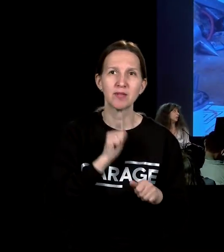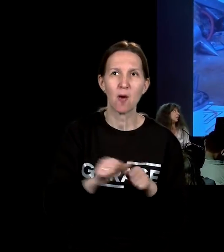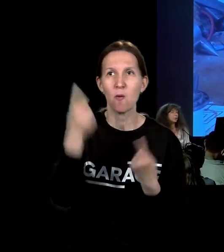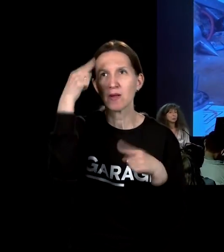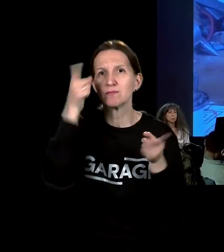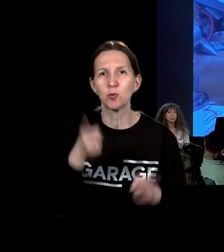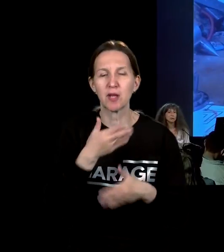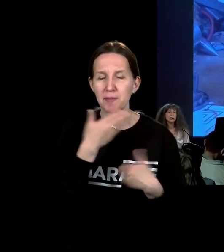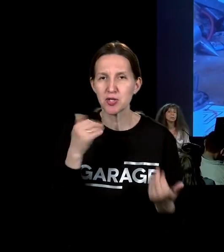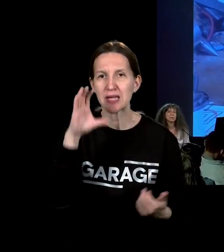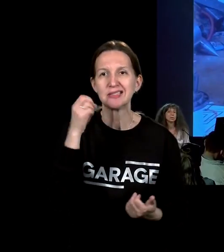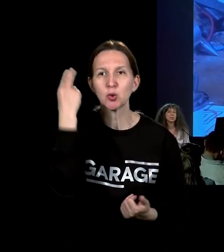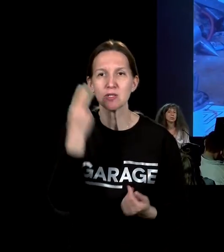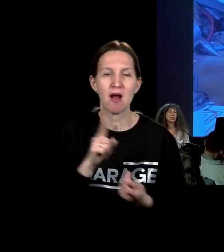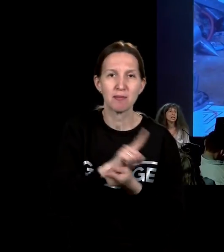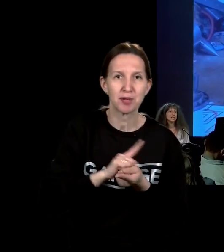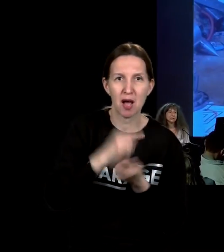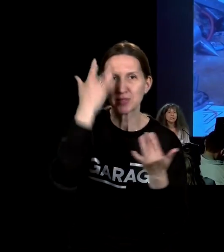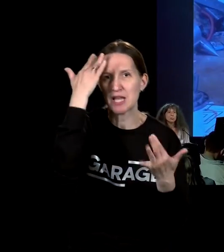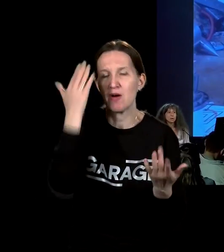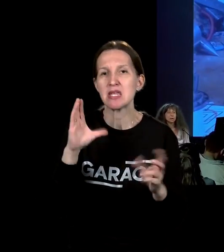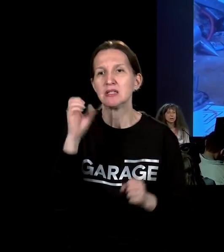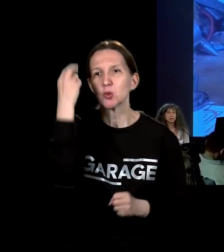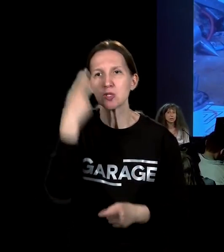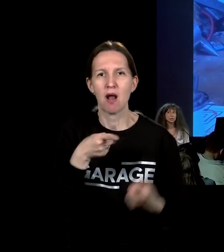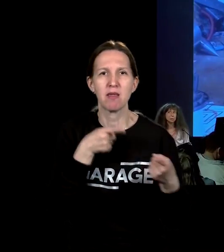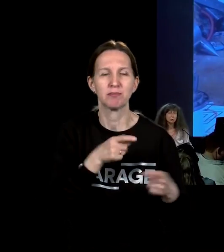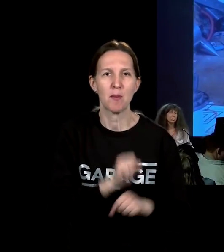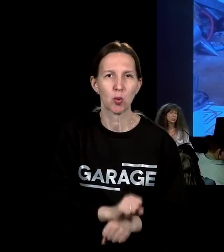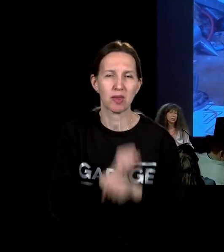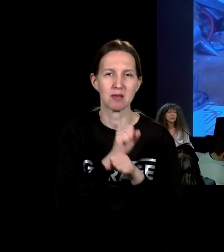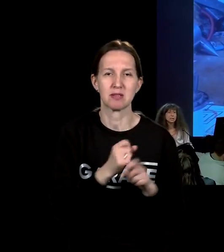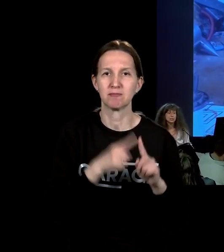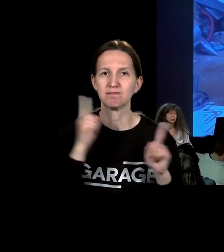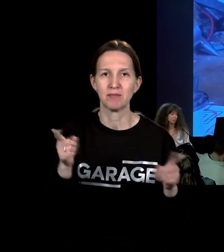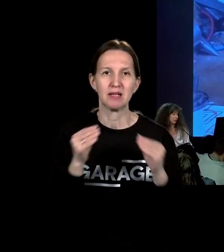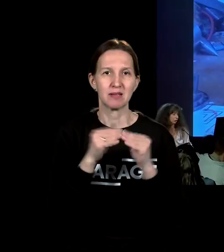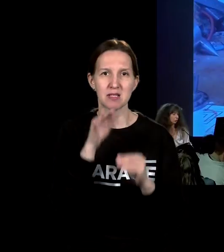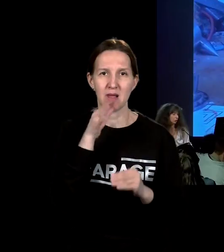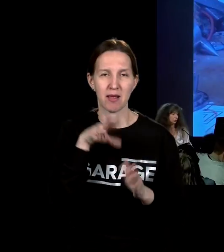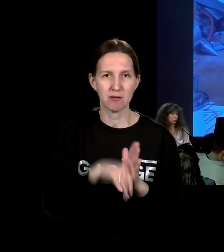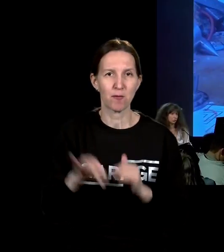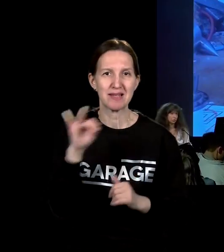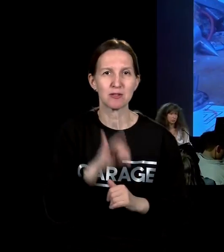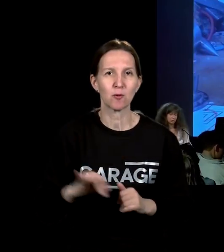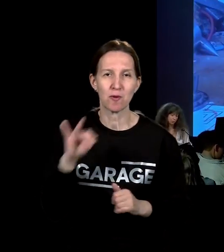идеями социальных утопий, социальных преобразований, социального протеста эпохи десятилетий в